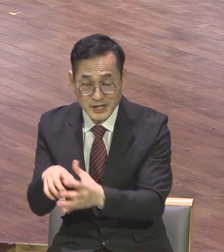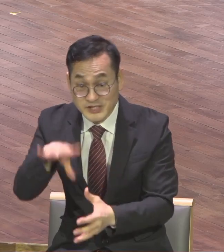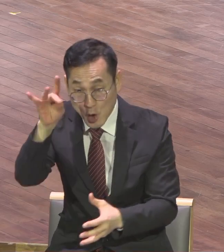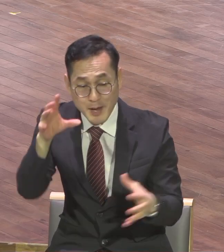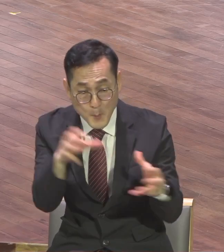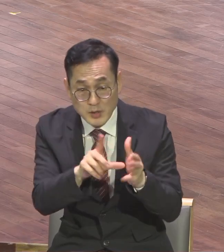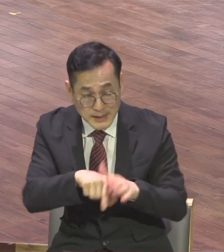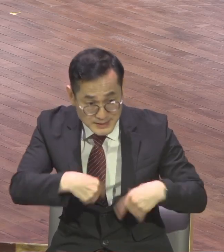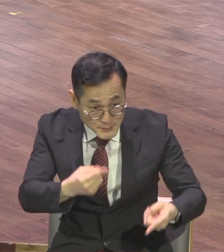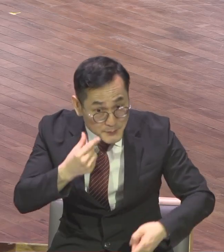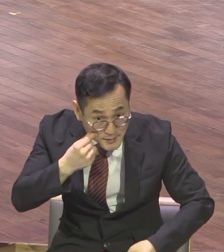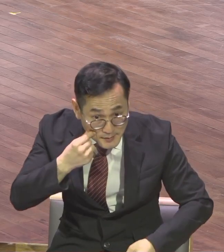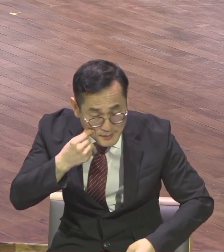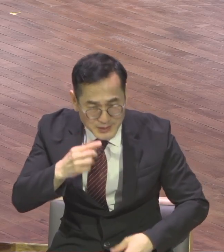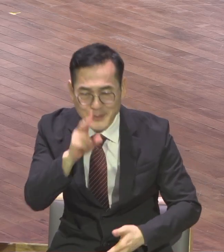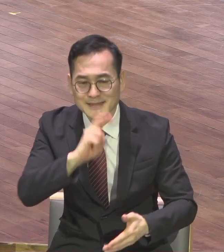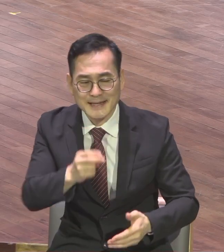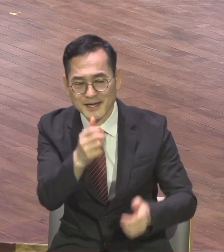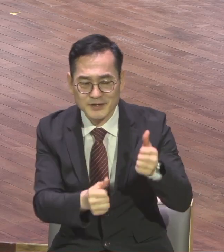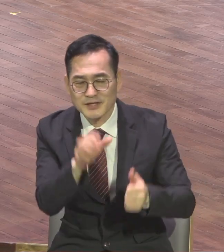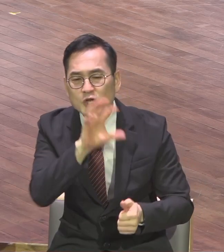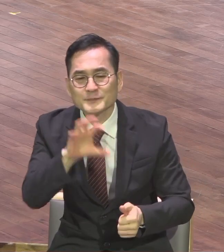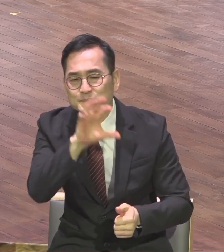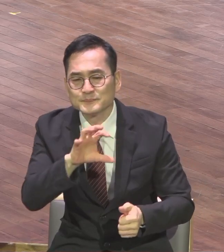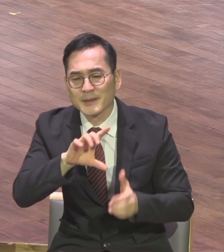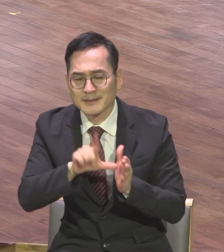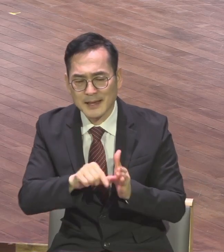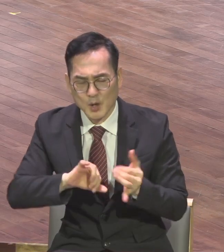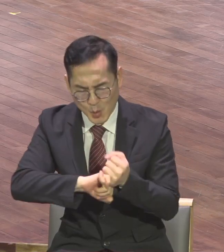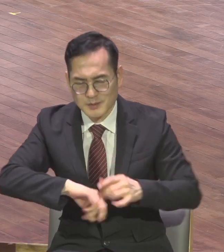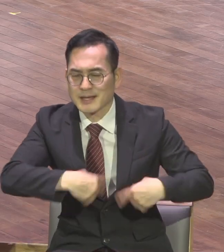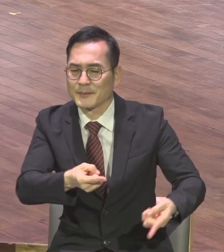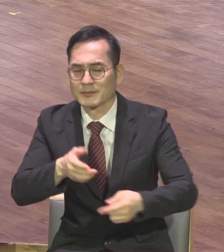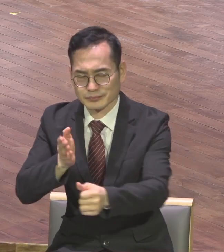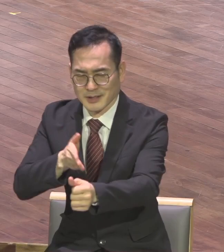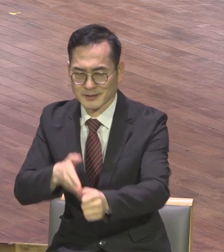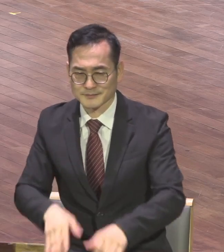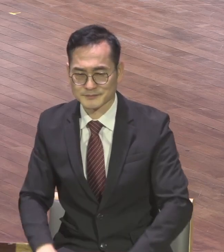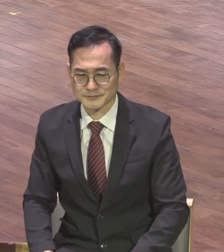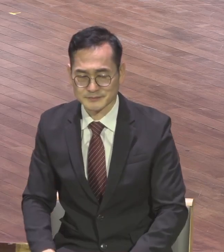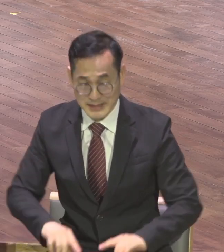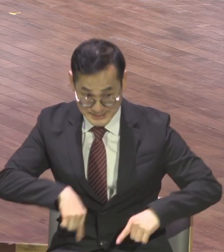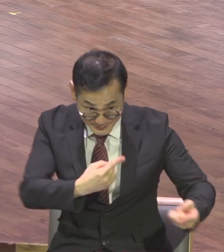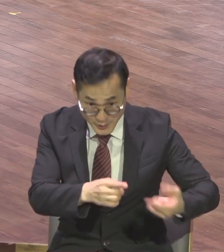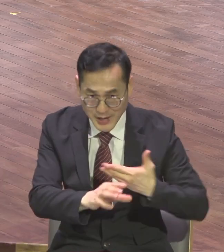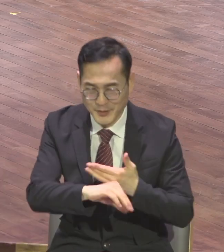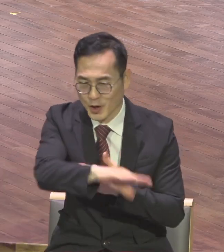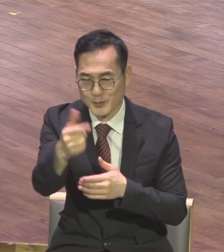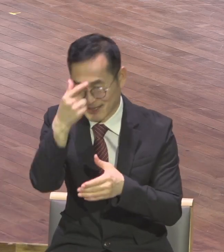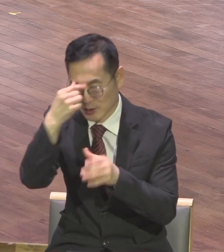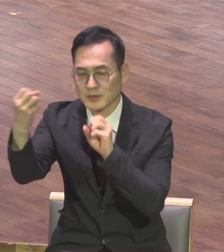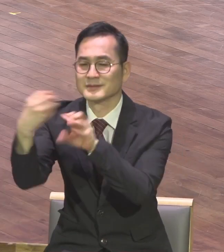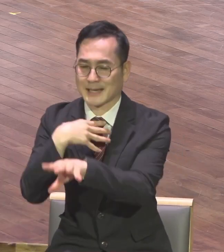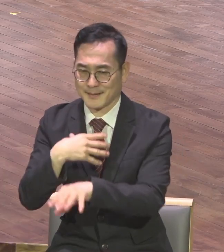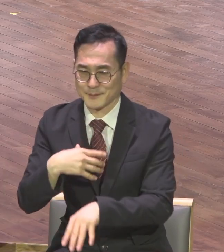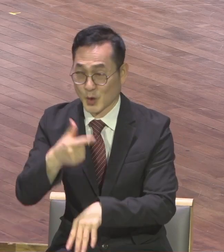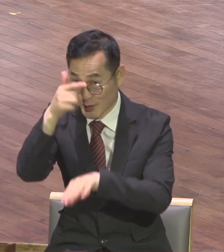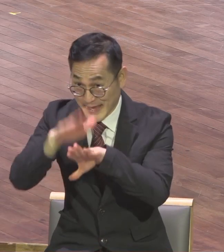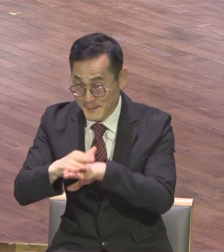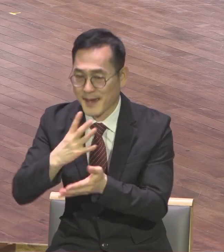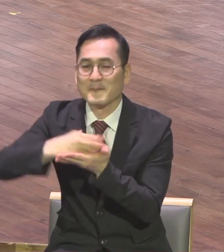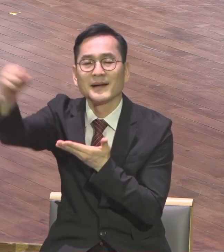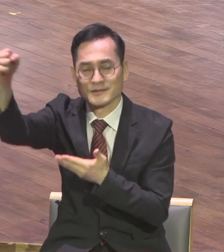바랍니다. 참석하실 원뉴스 이거 하면 여러분 기도 응답 받습니다. 여러분 예배가 하나님께